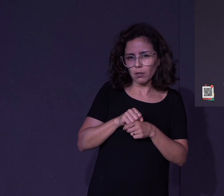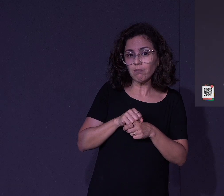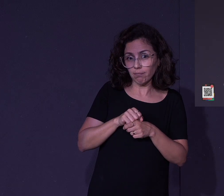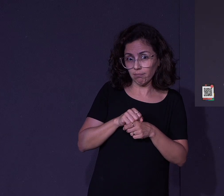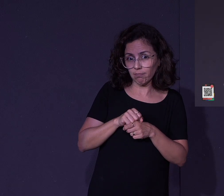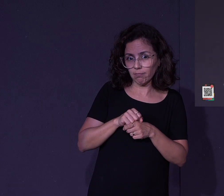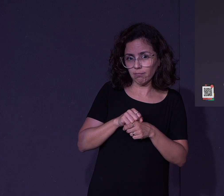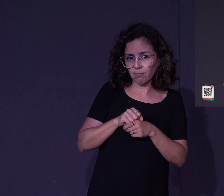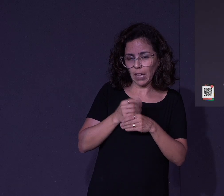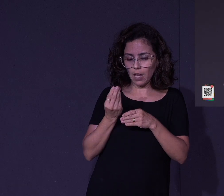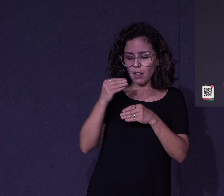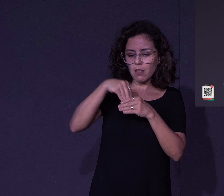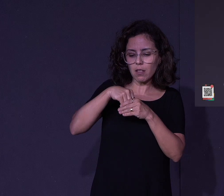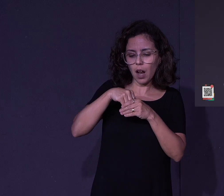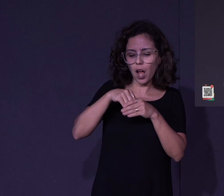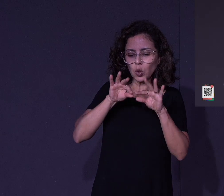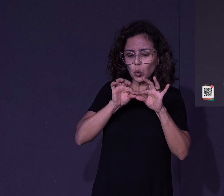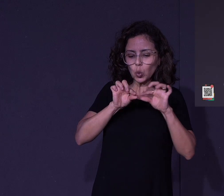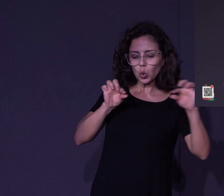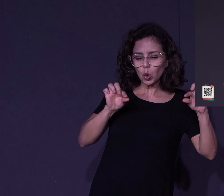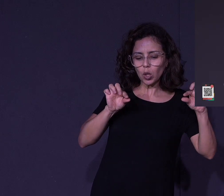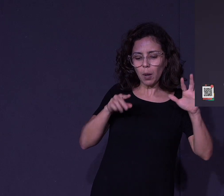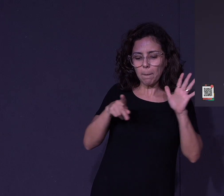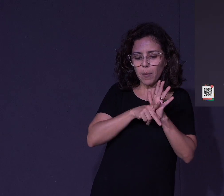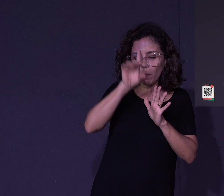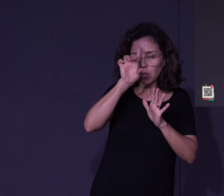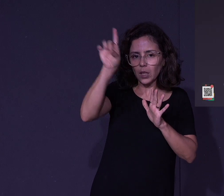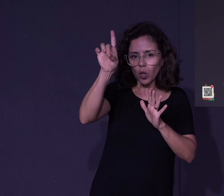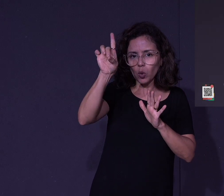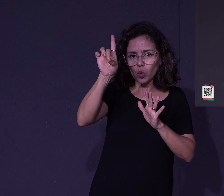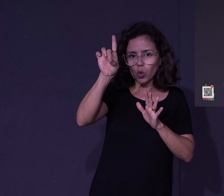Ou você tem atrapalhado o agir de Deus na tua vida?